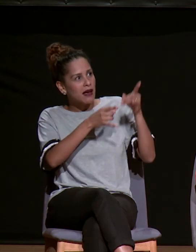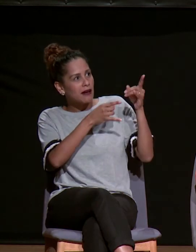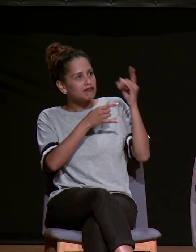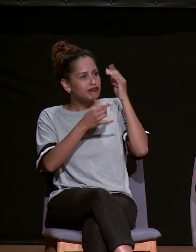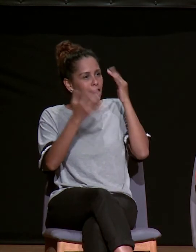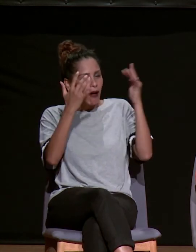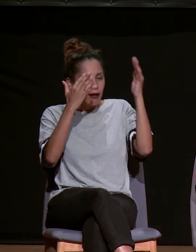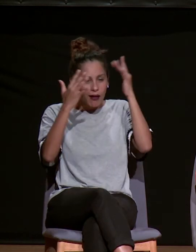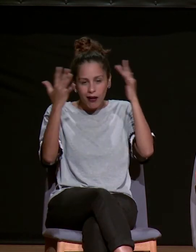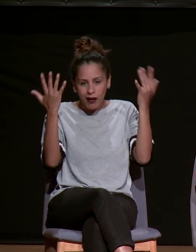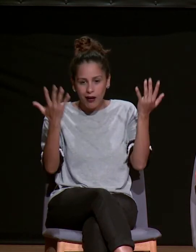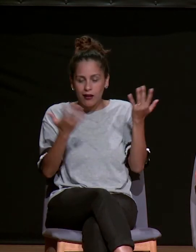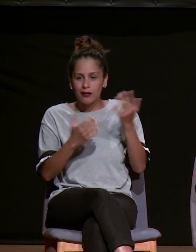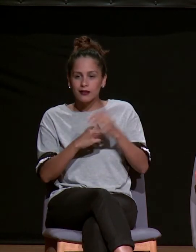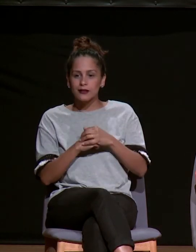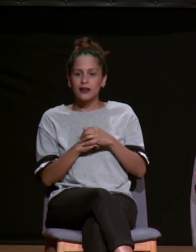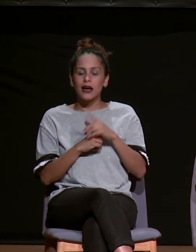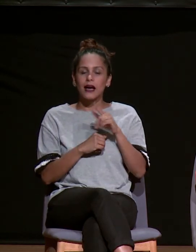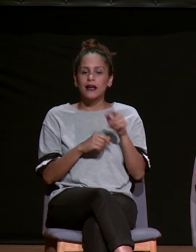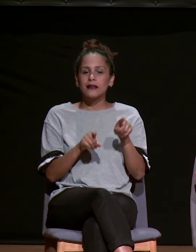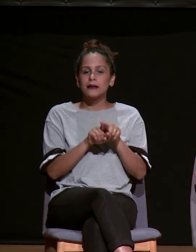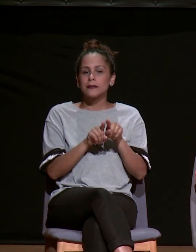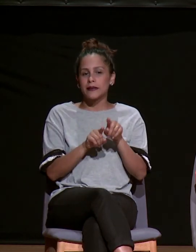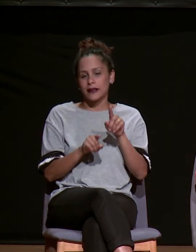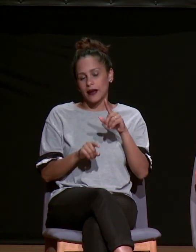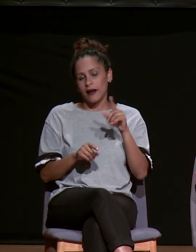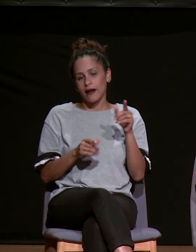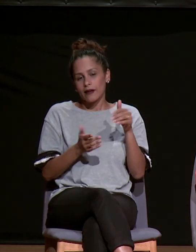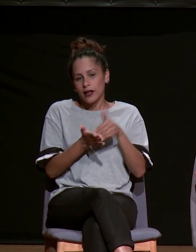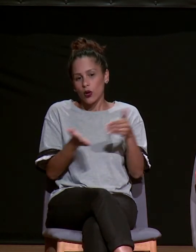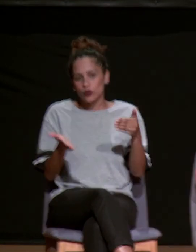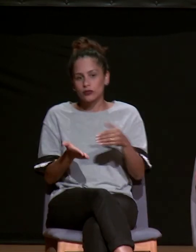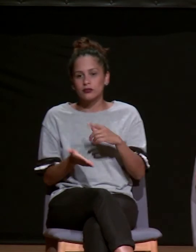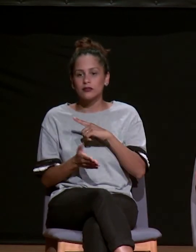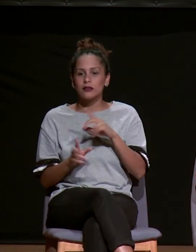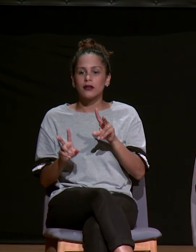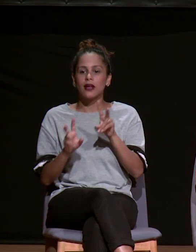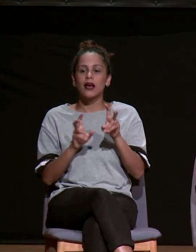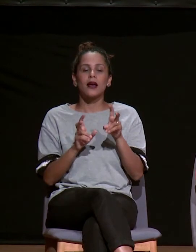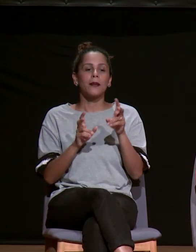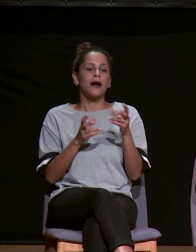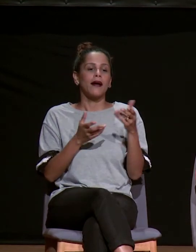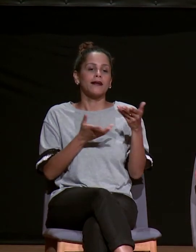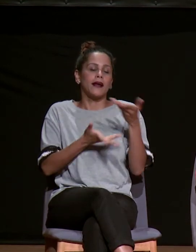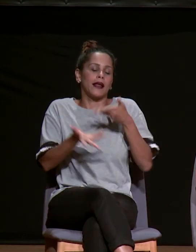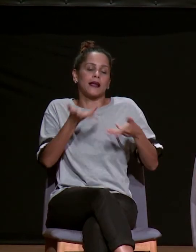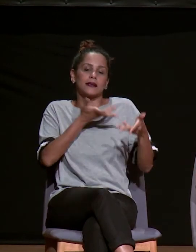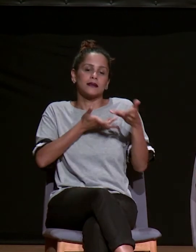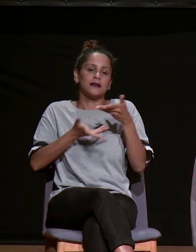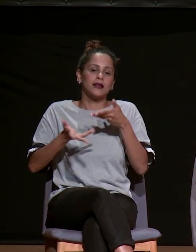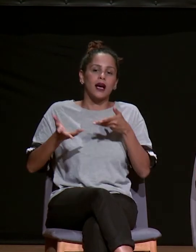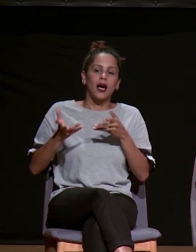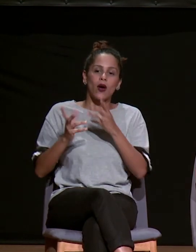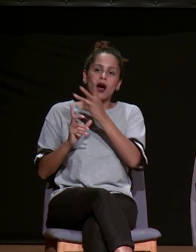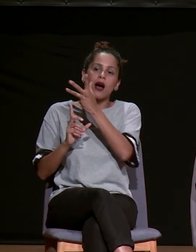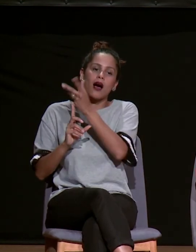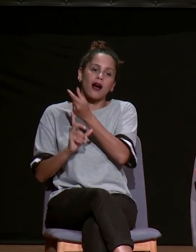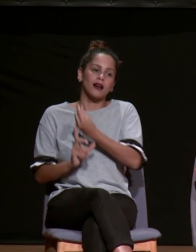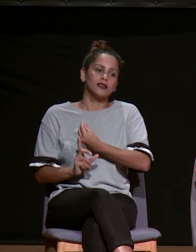em várias medidas, que é a famosa relação arte e vida, né? E aí eu